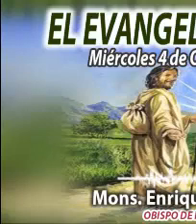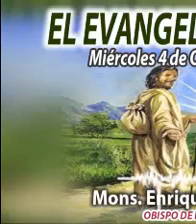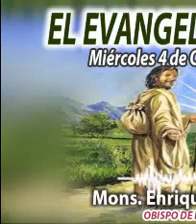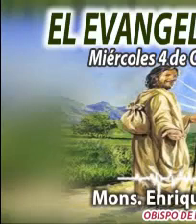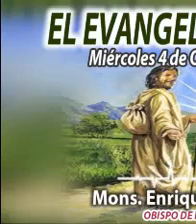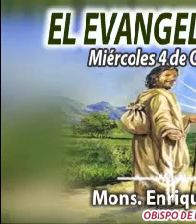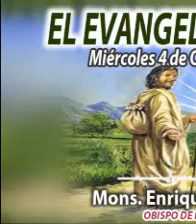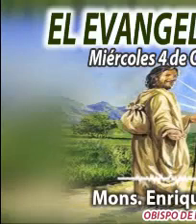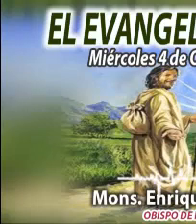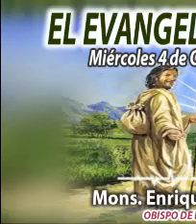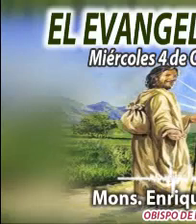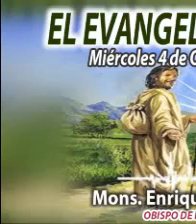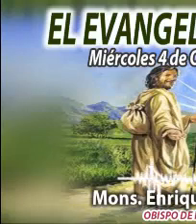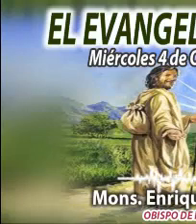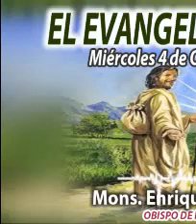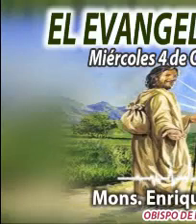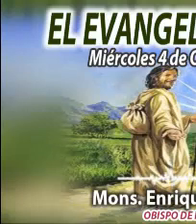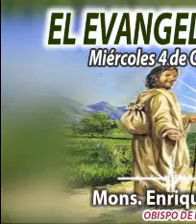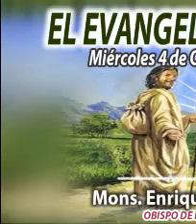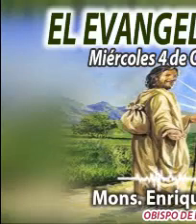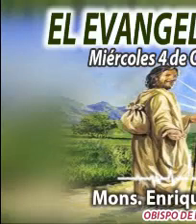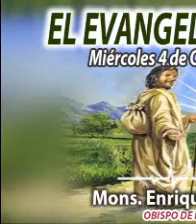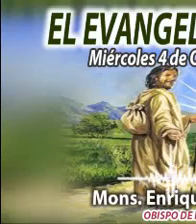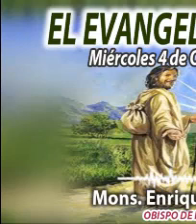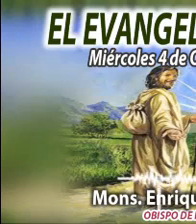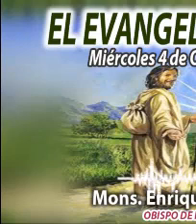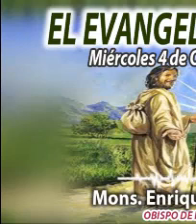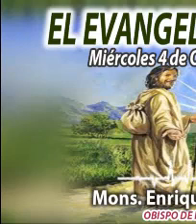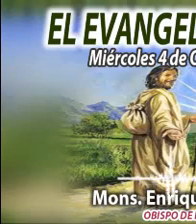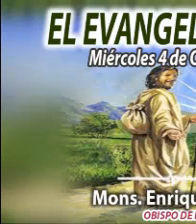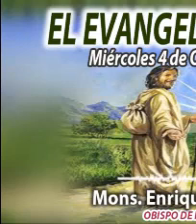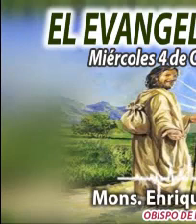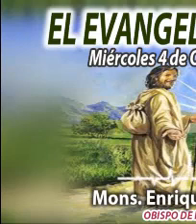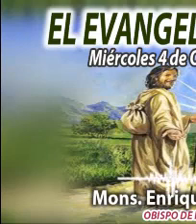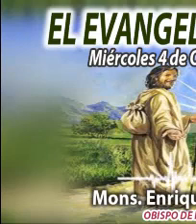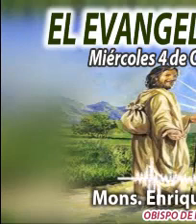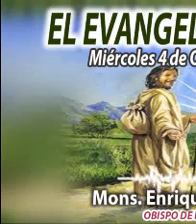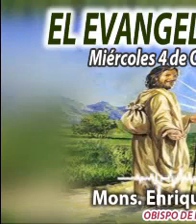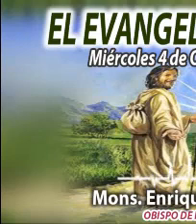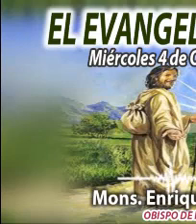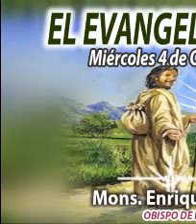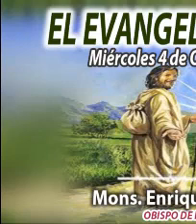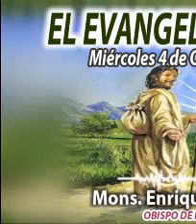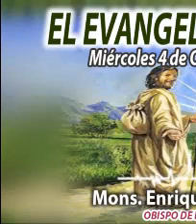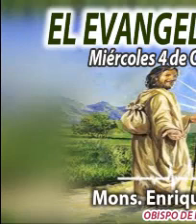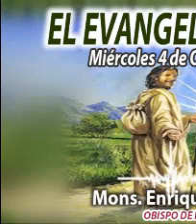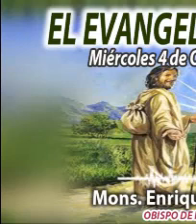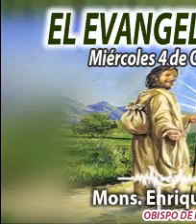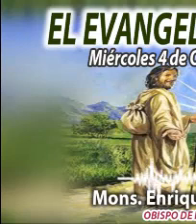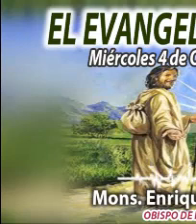día a día, alimentándonos de la palabra del Señor. En la voz de Monseñor Enrique